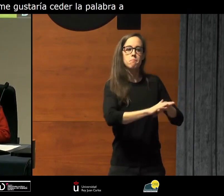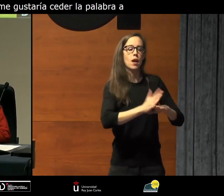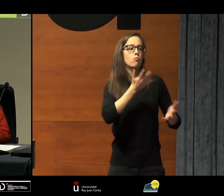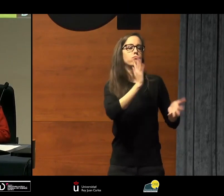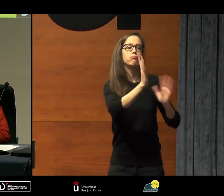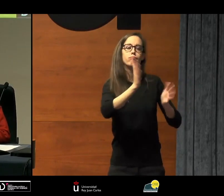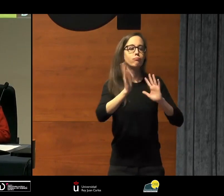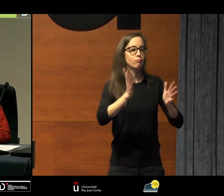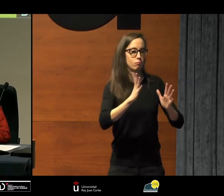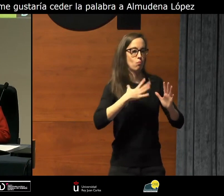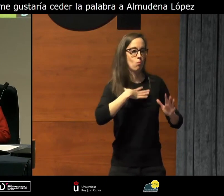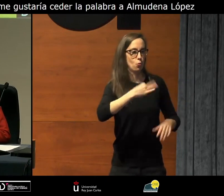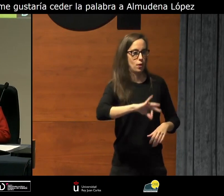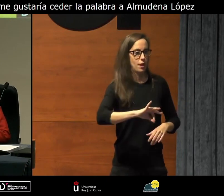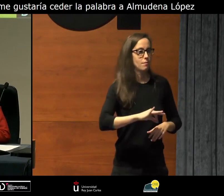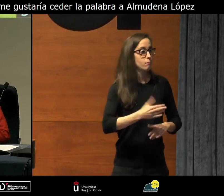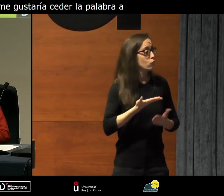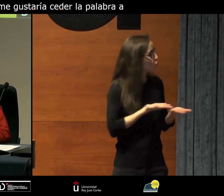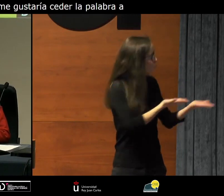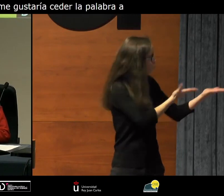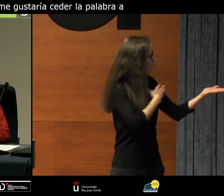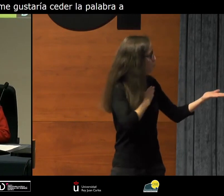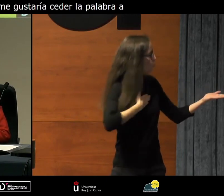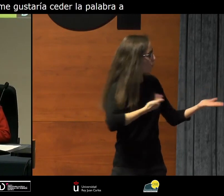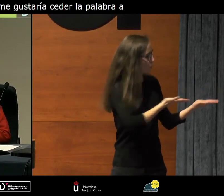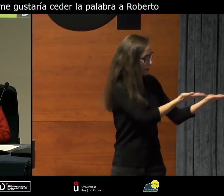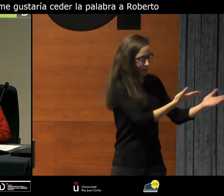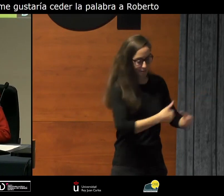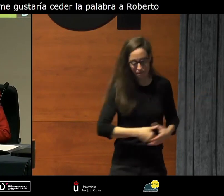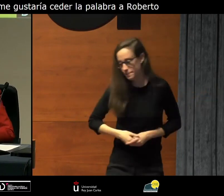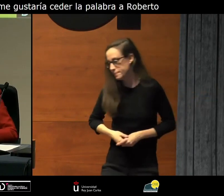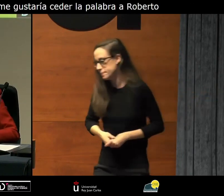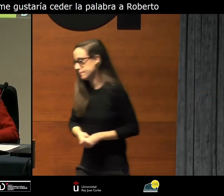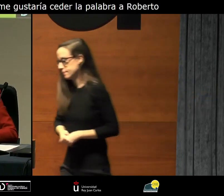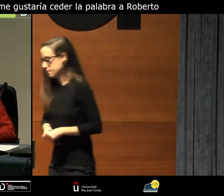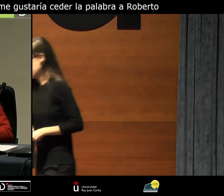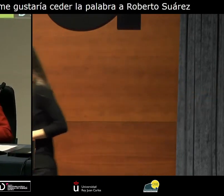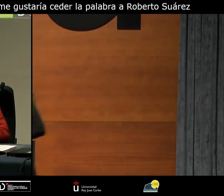breves palabras. Roberto, cuando quieras.